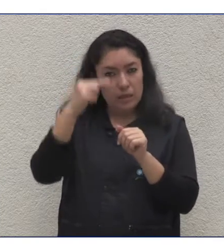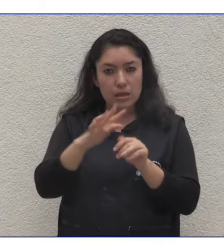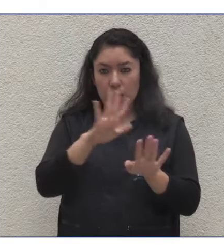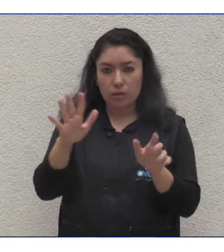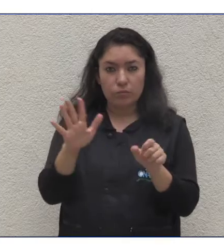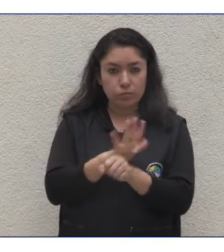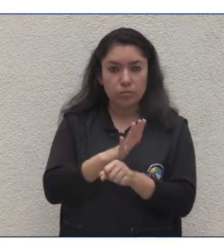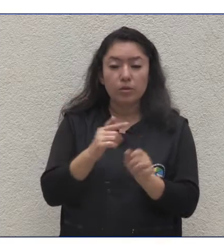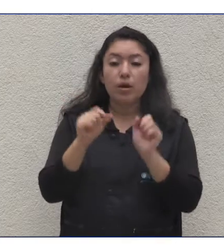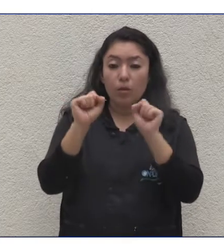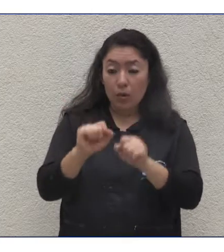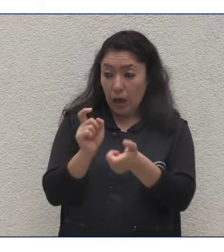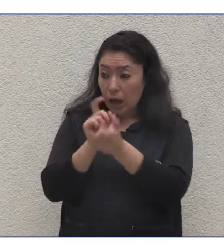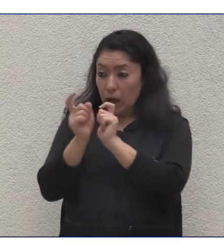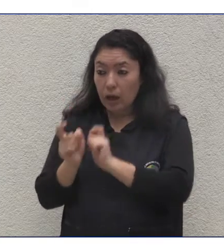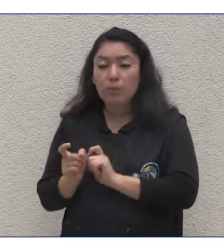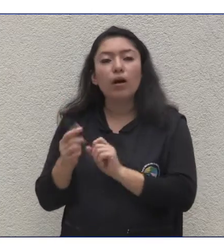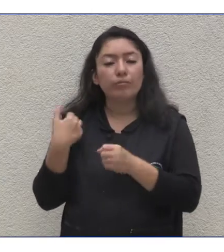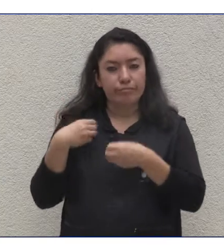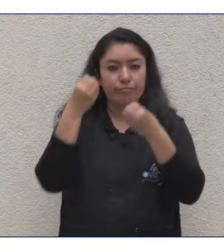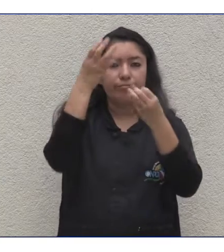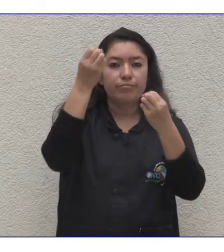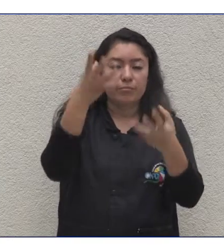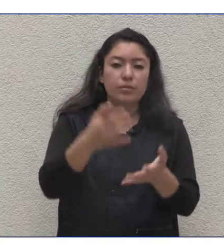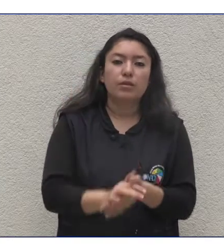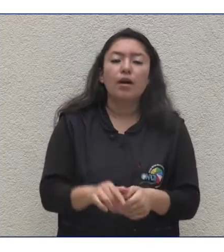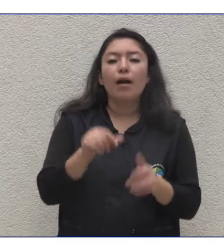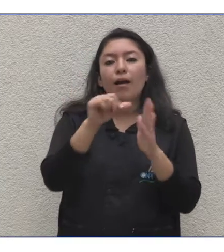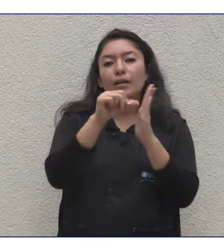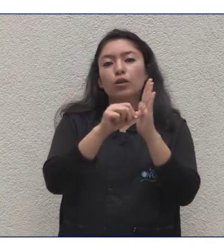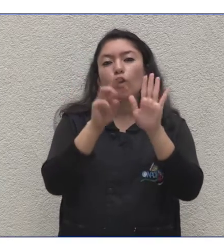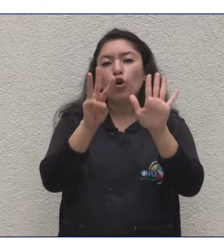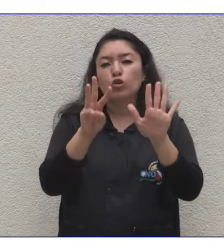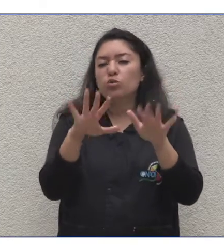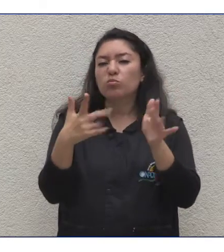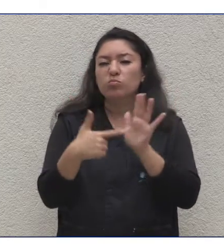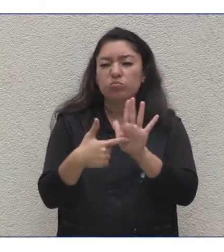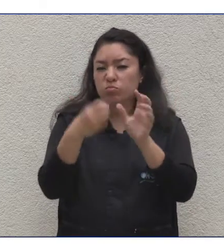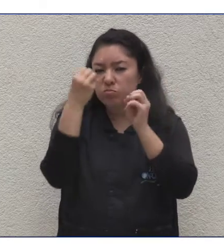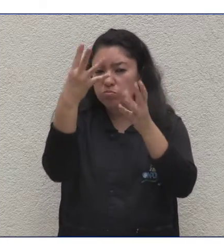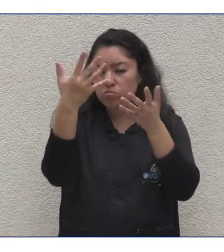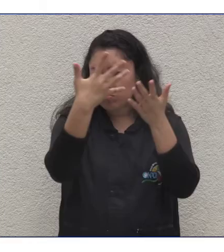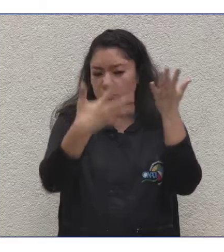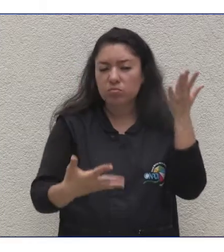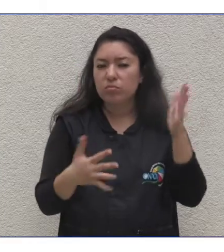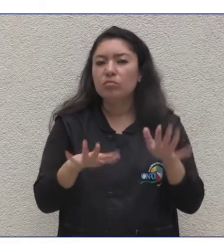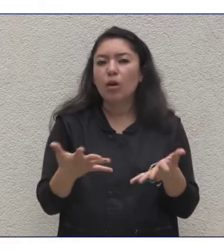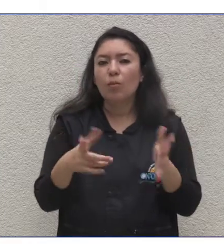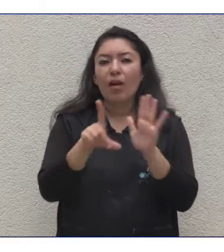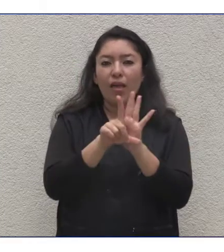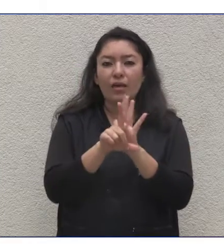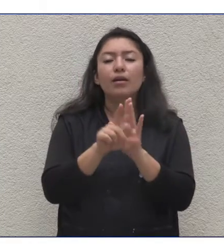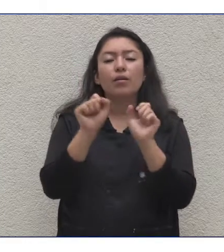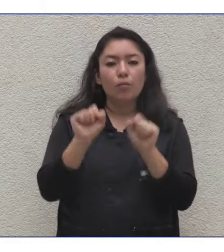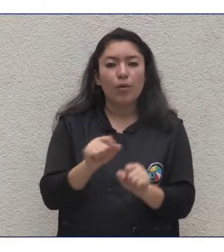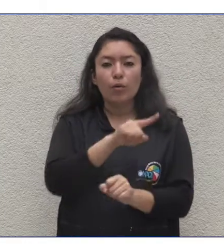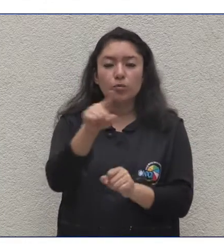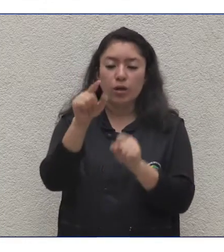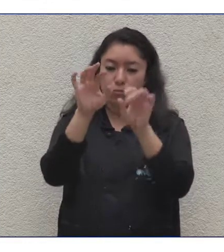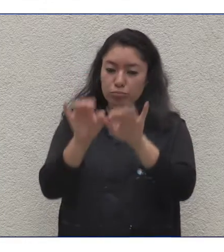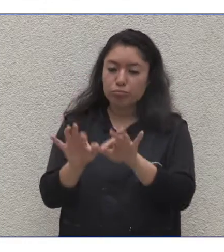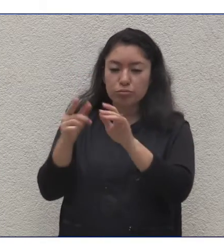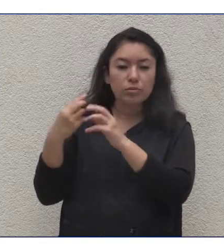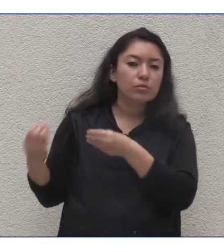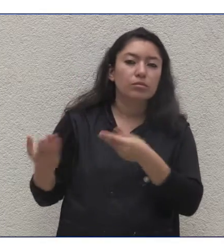después de producirse un cambio. Artículo 8. Interpretación. La interpretación de la presente ley se hará con